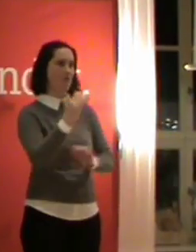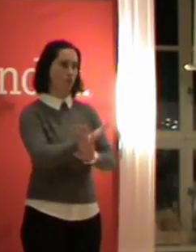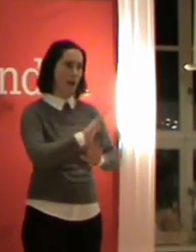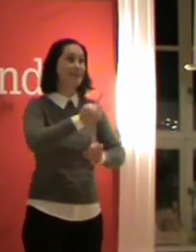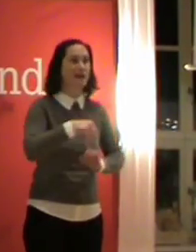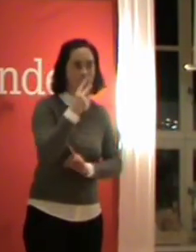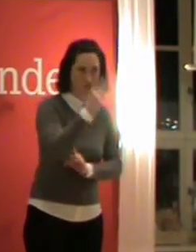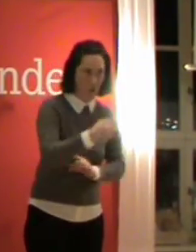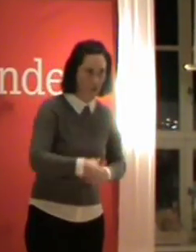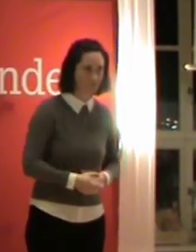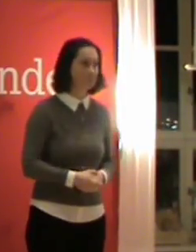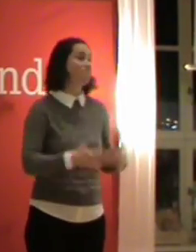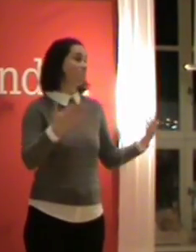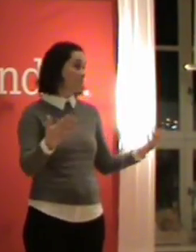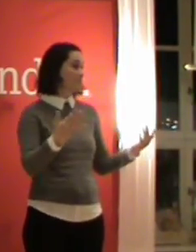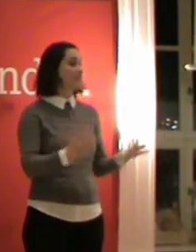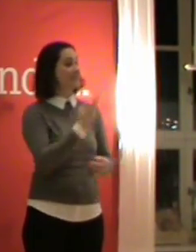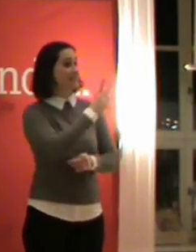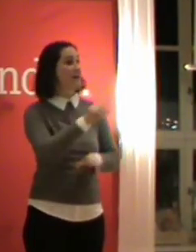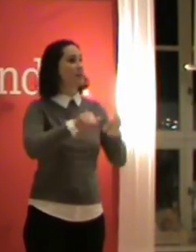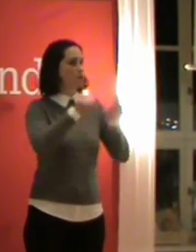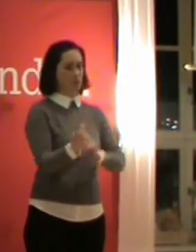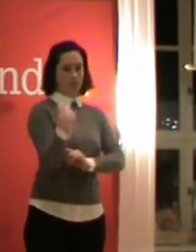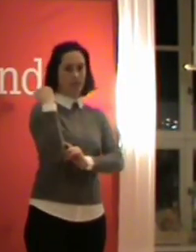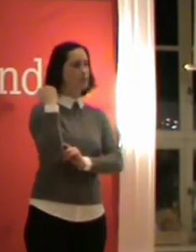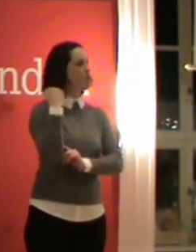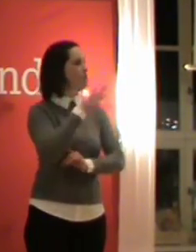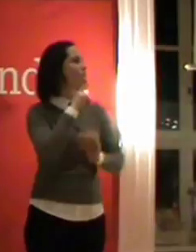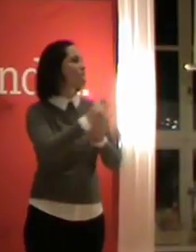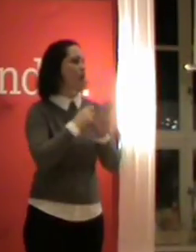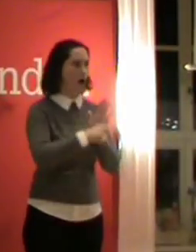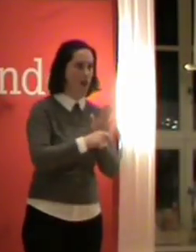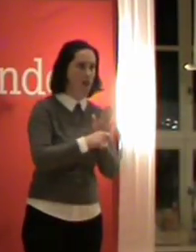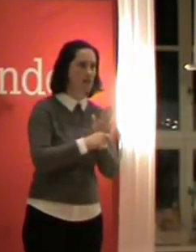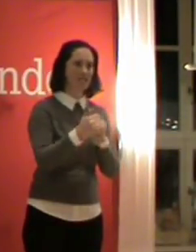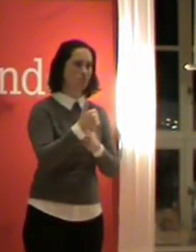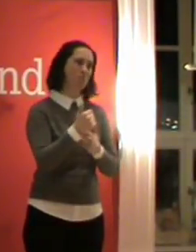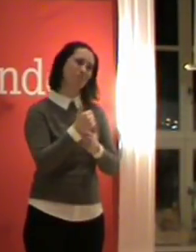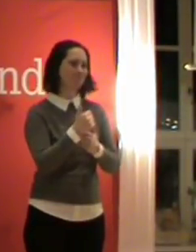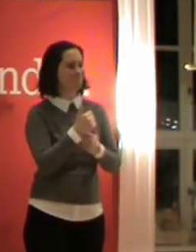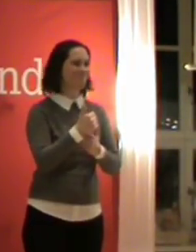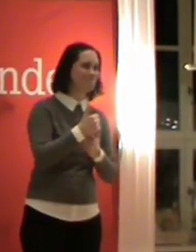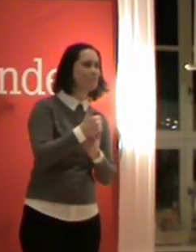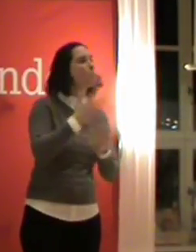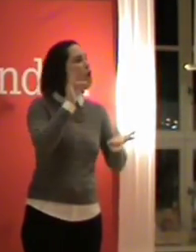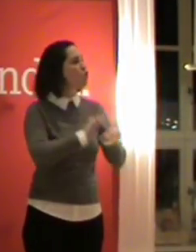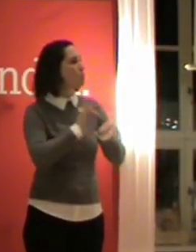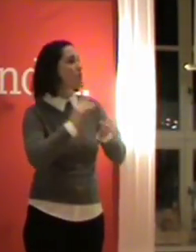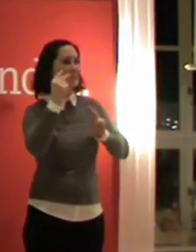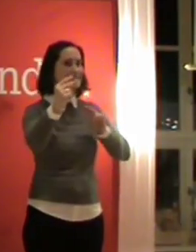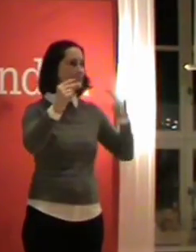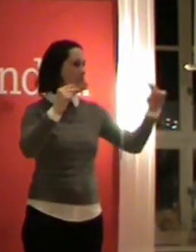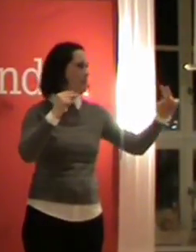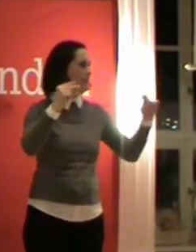Ja, ein super Wahljahr war das Jahr 2016 sicher nicht, wobei das immer eine Frage der Perspektive ist, aber es